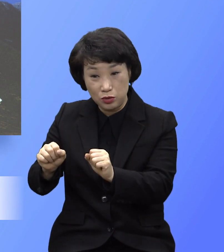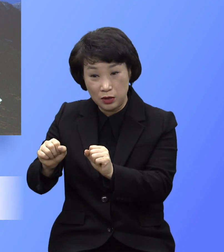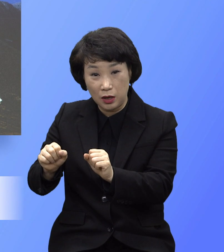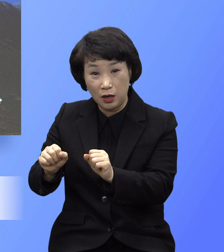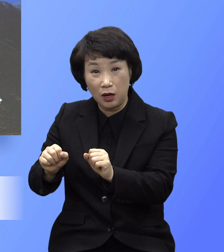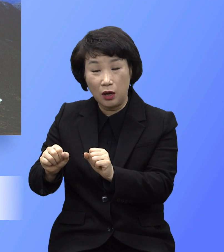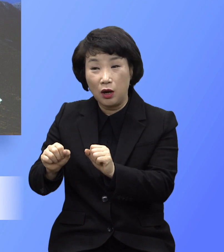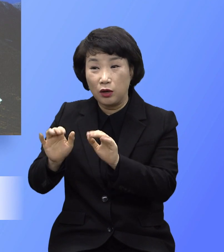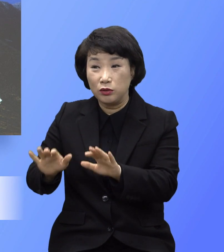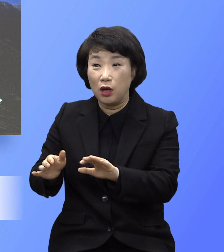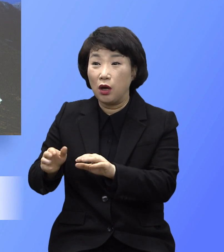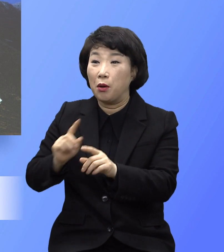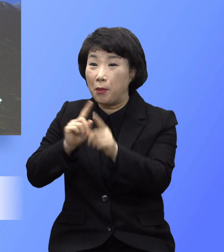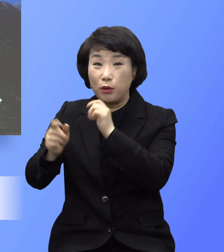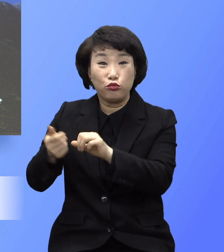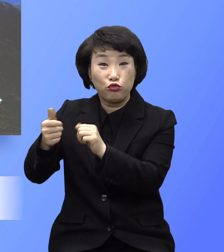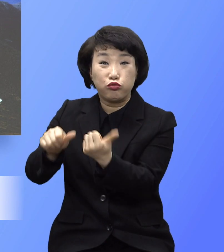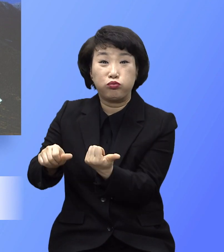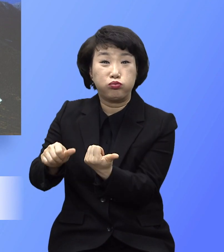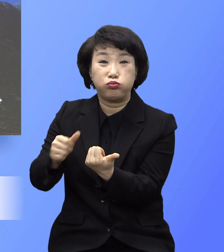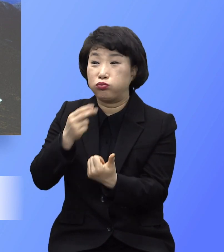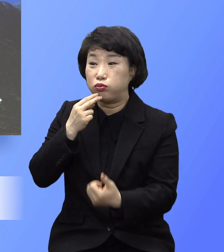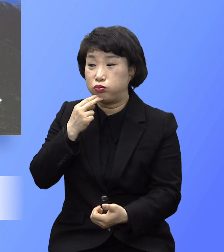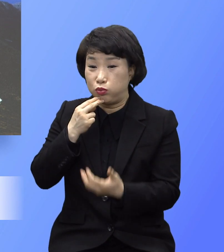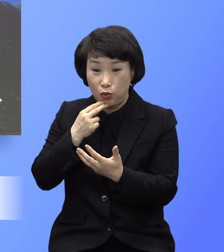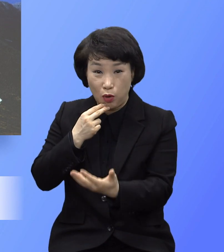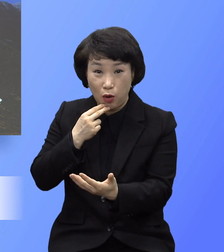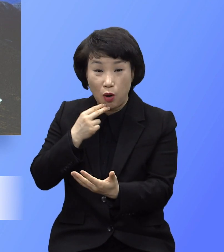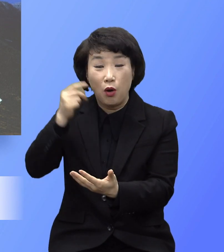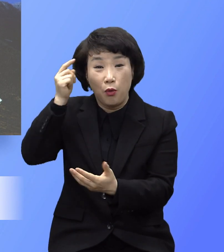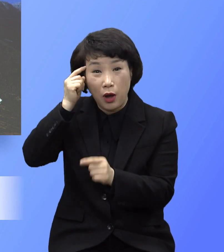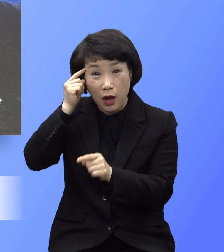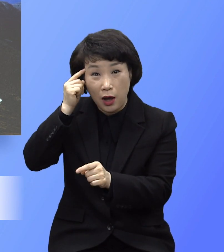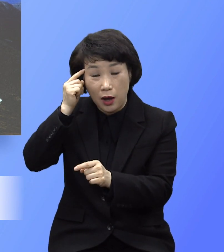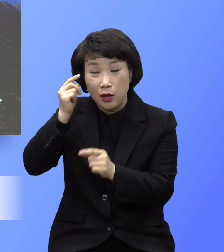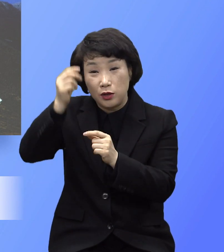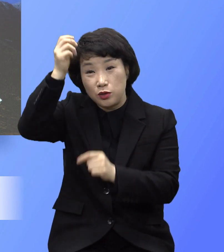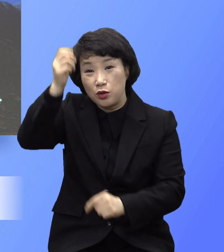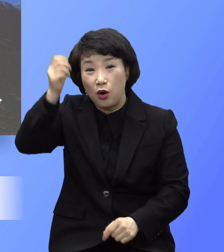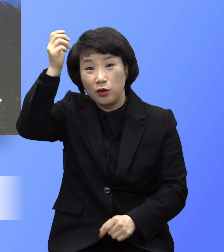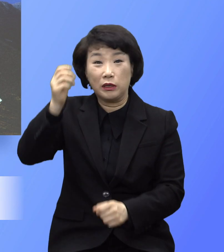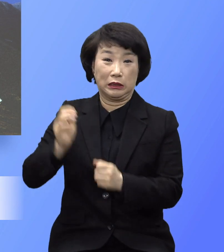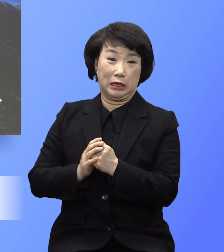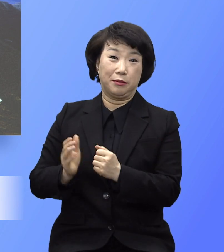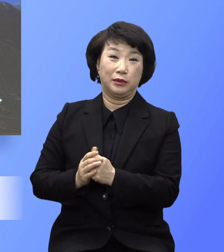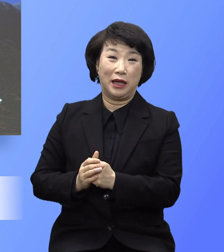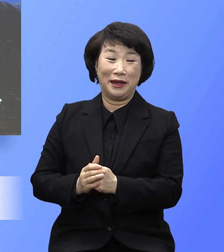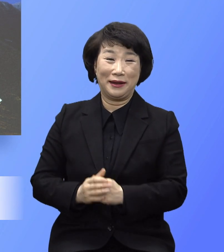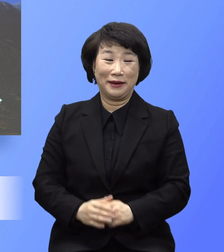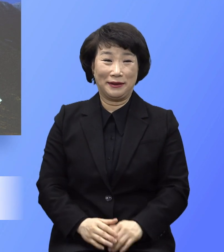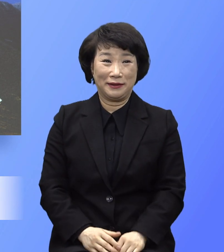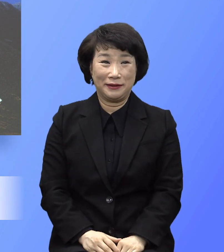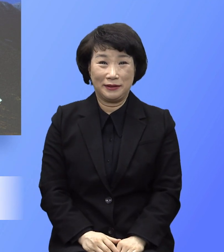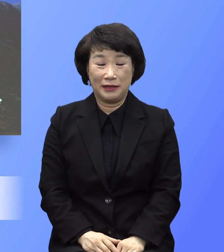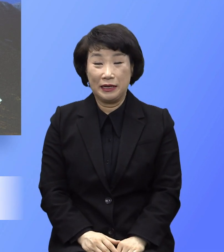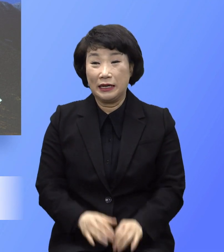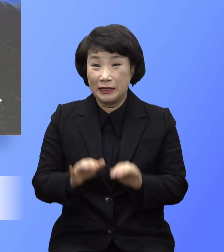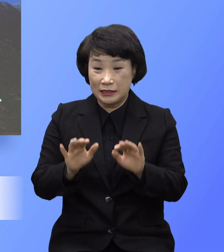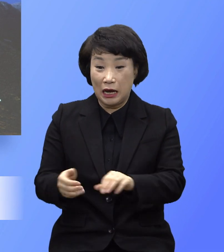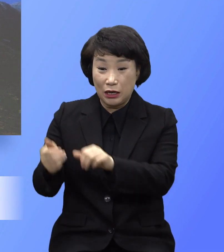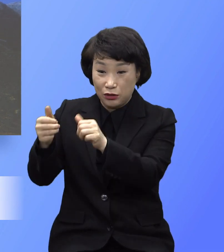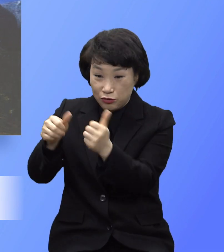존재인데 죽을 수는 없다 이 말입니다. 왜? 영적인 것이기 때문에.